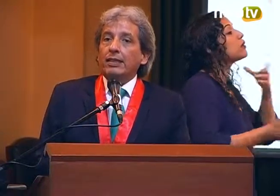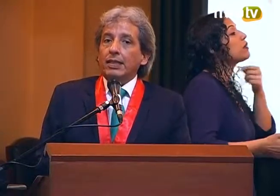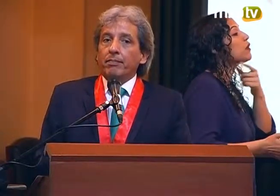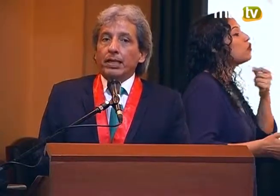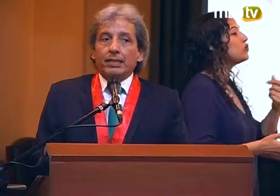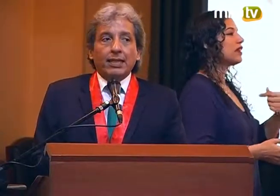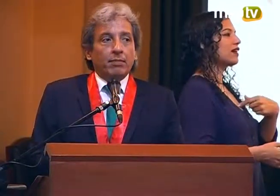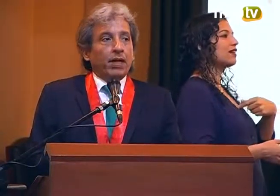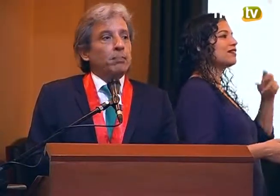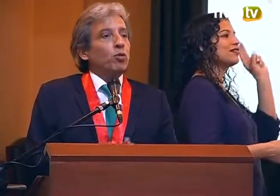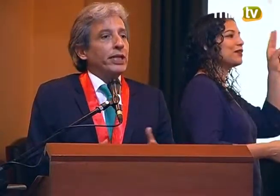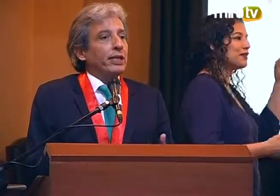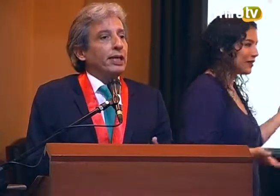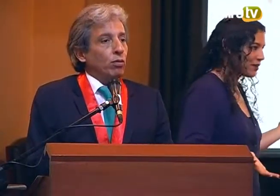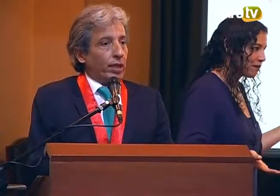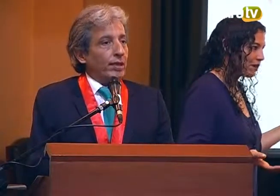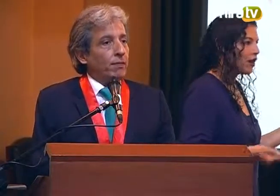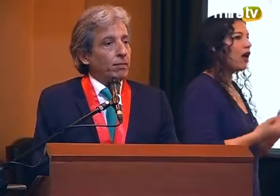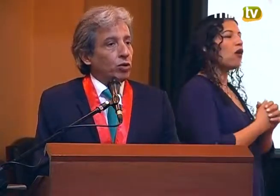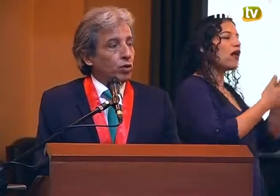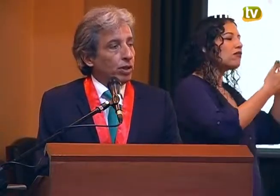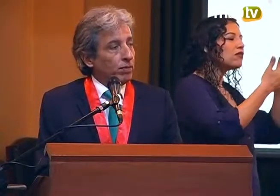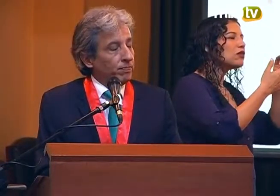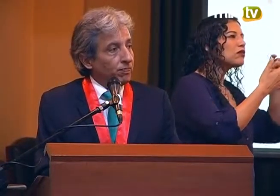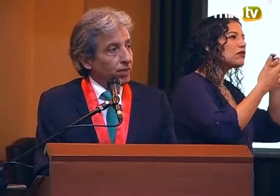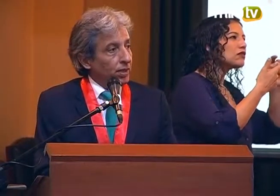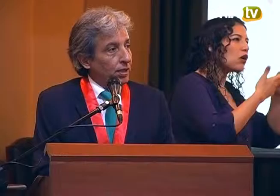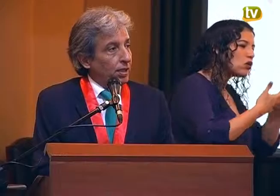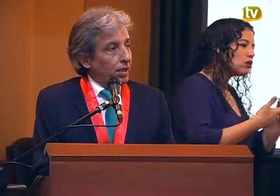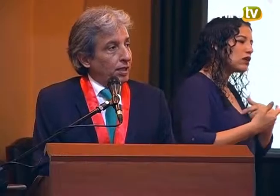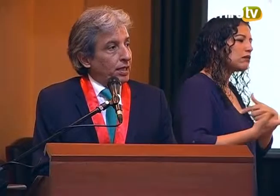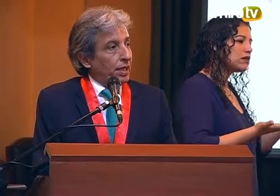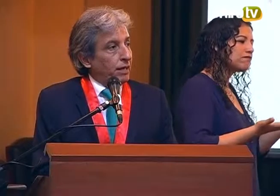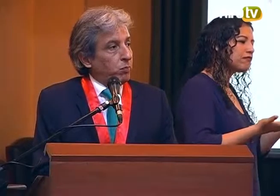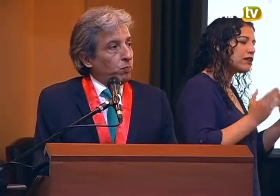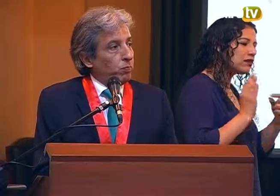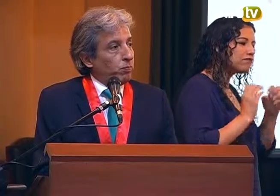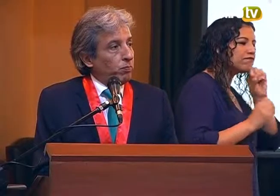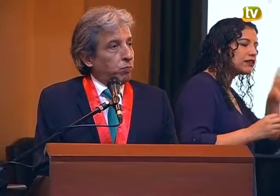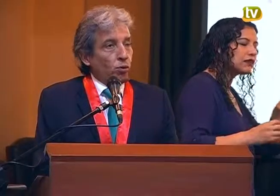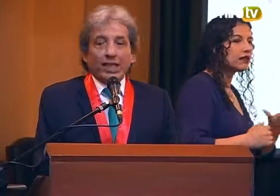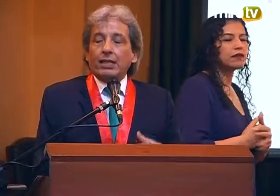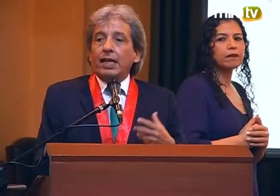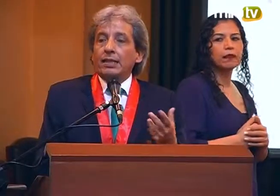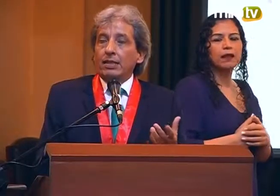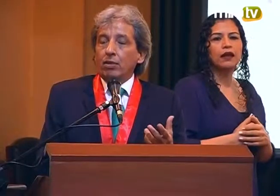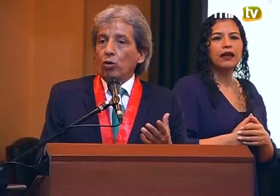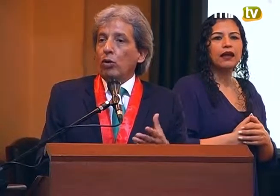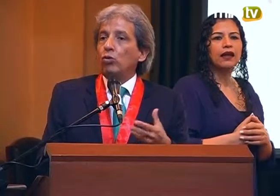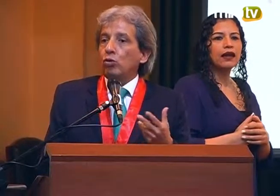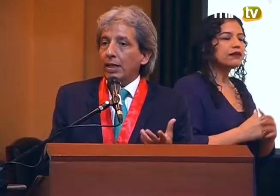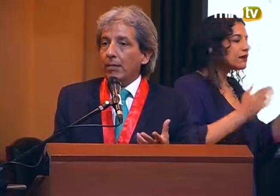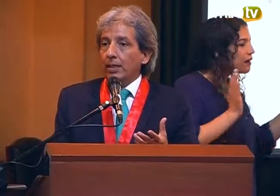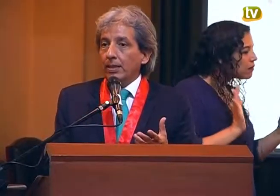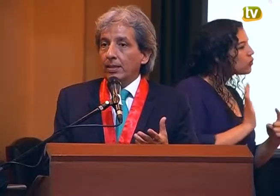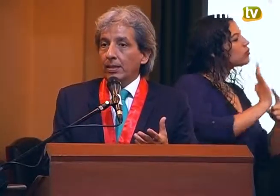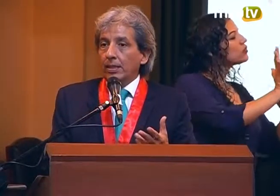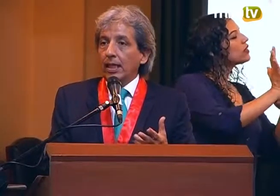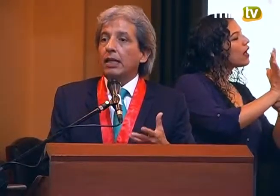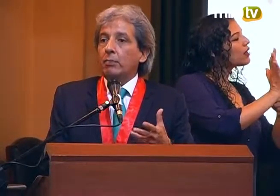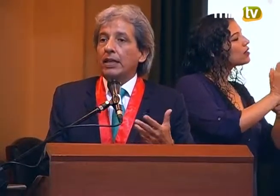mi tercer tema? Y es el tema de proyectar lo que sabemos. Yo creo que proyectar lo que uno